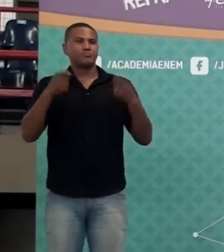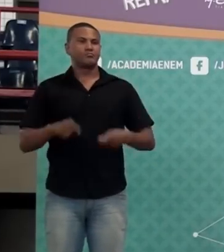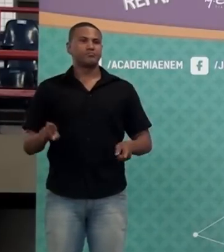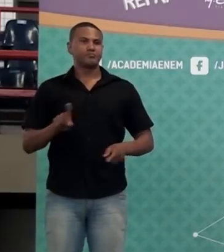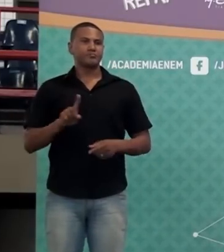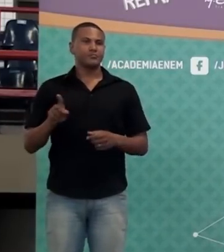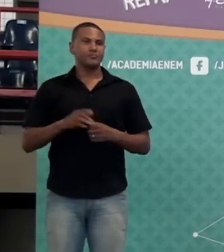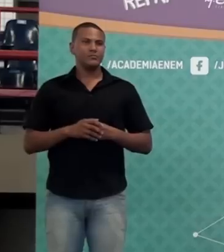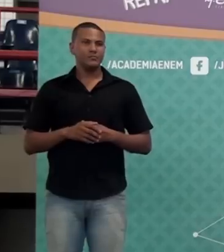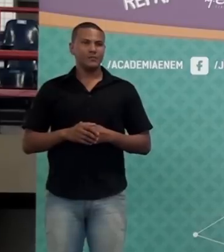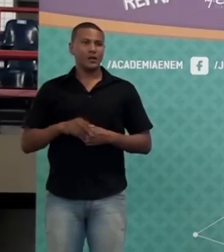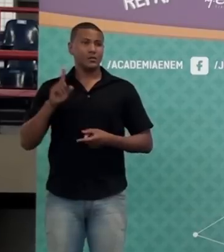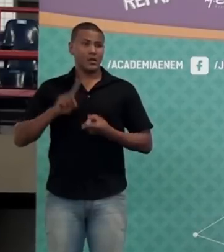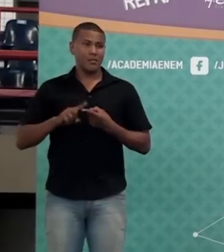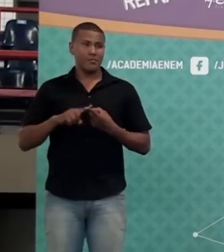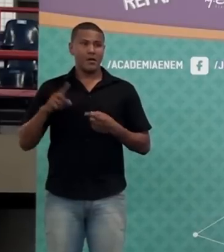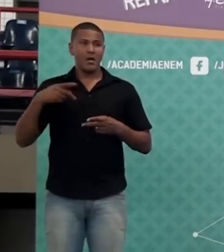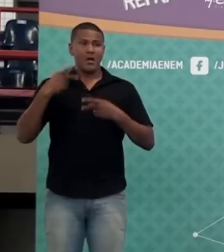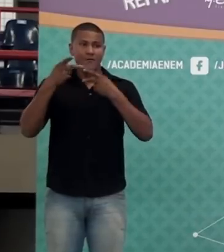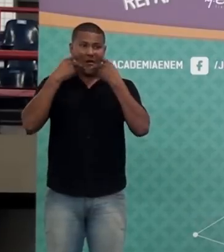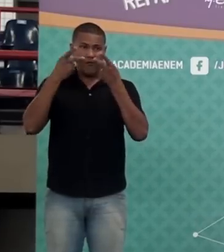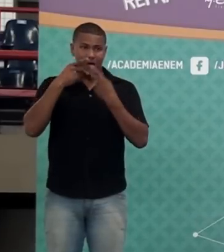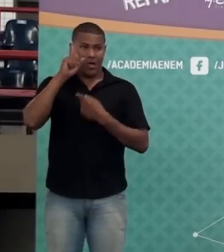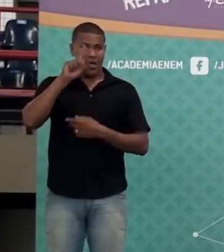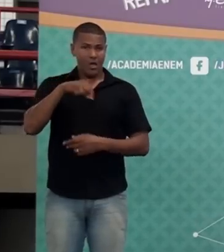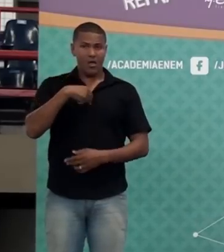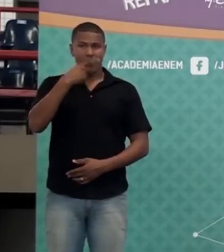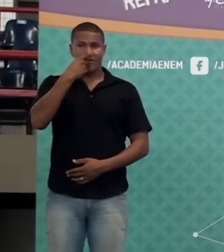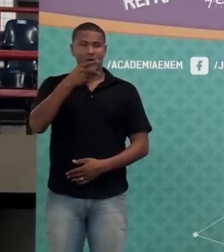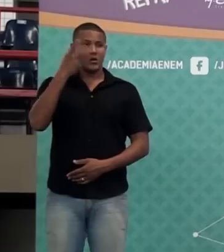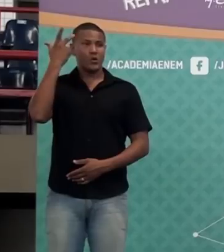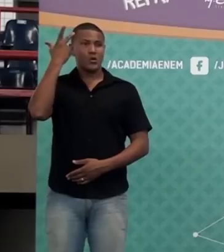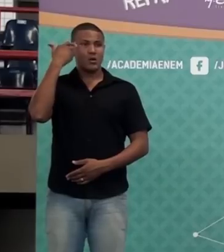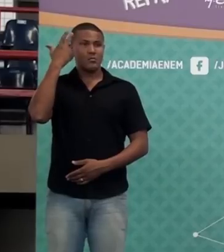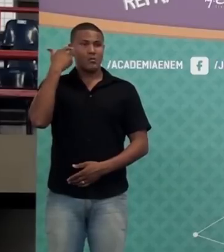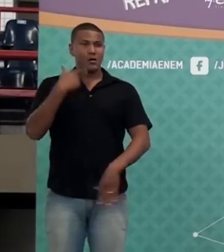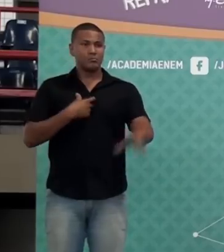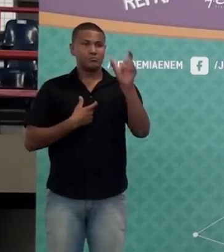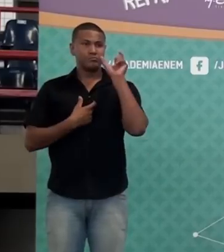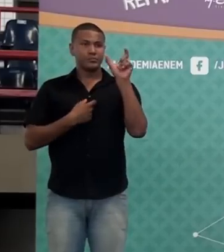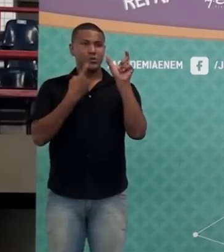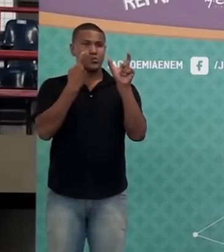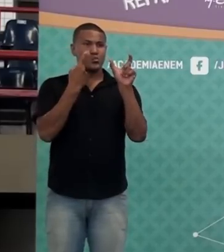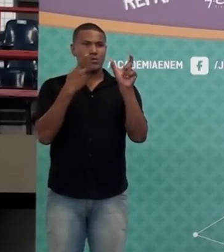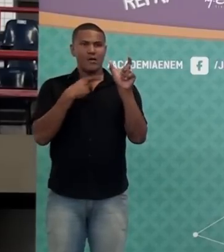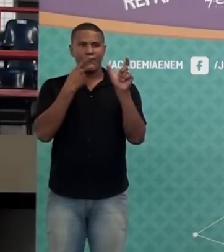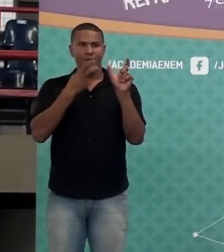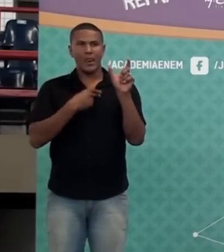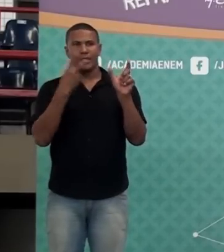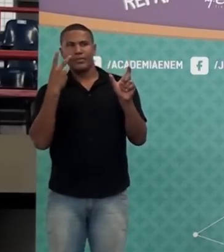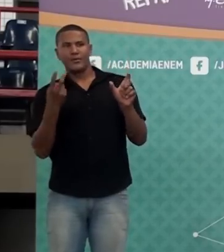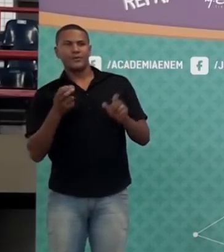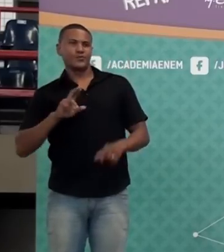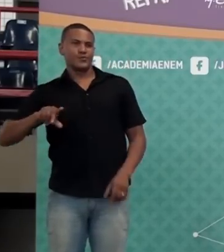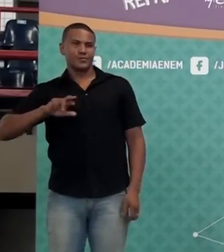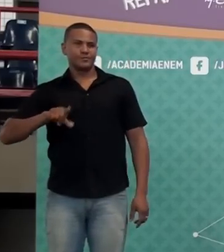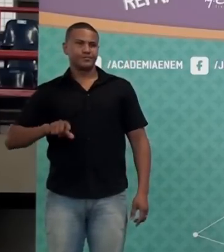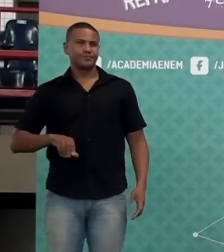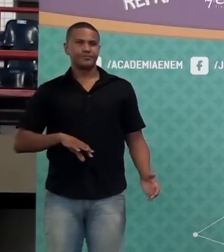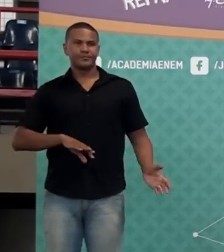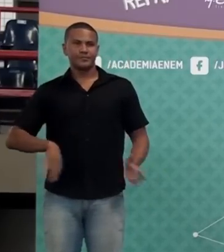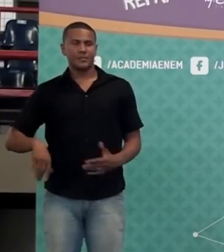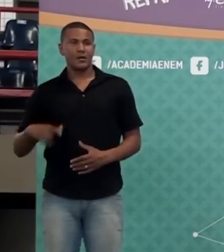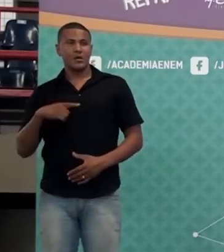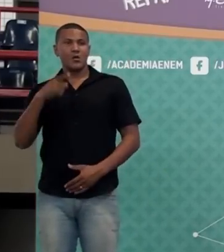de pronunciar como se a palavra fosse quebrada, como se ela fosse pausada. Aqui eu tenho a outra